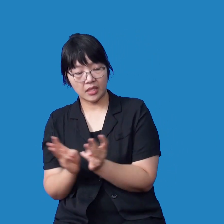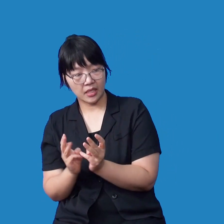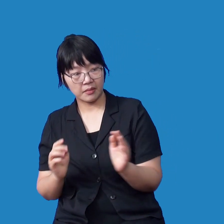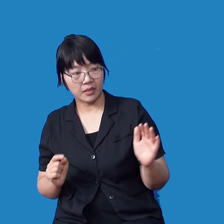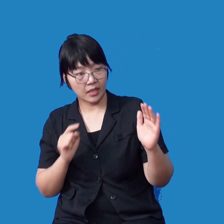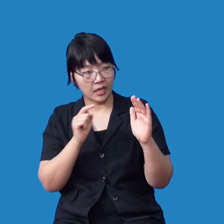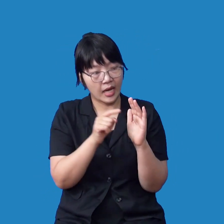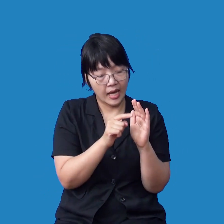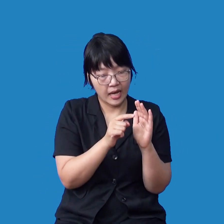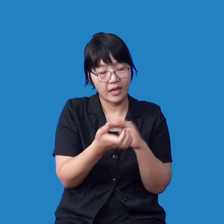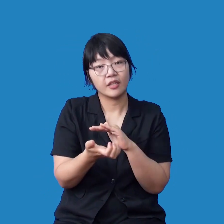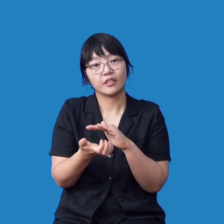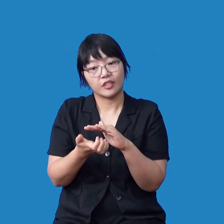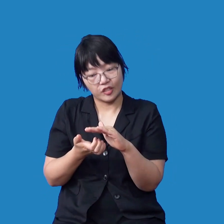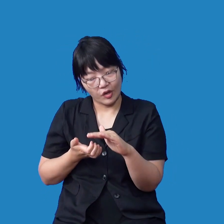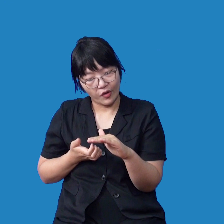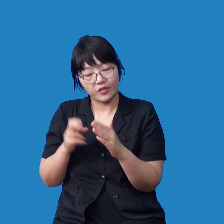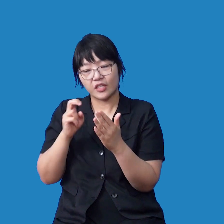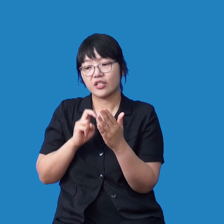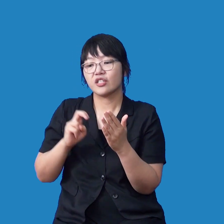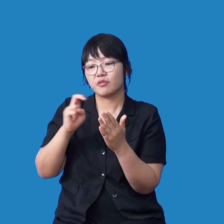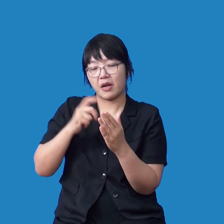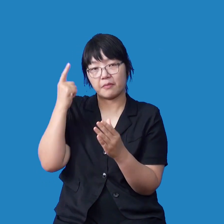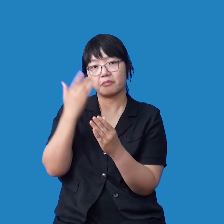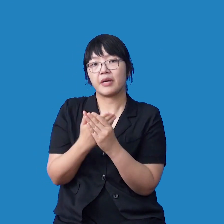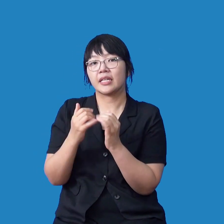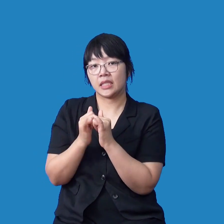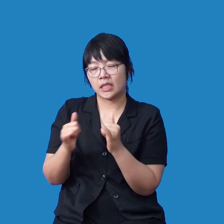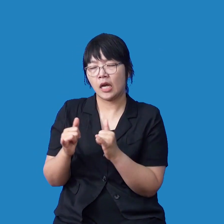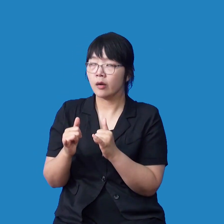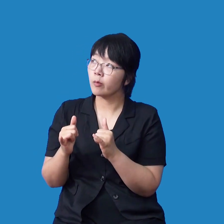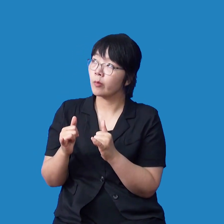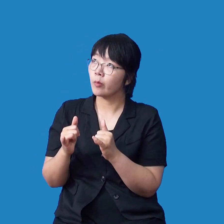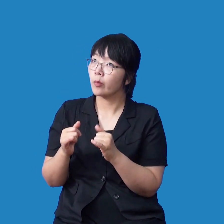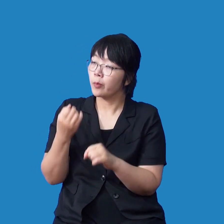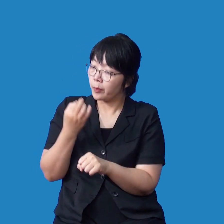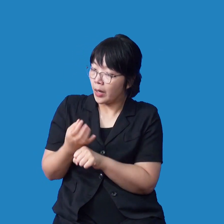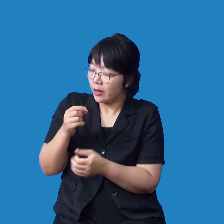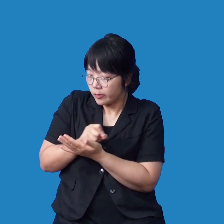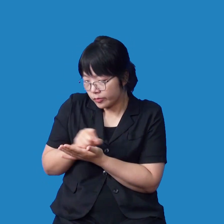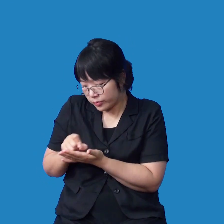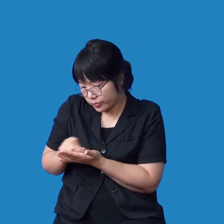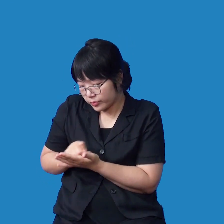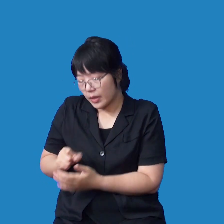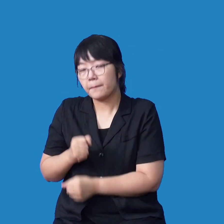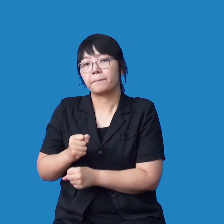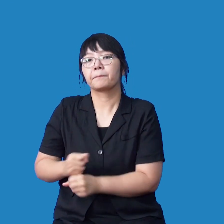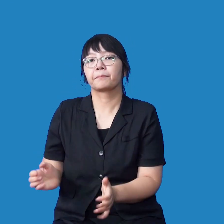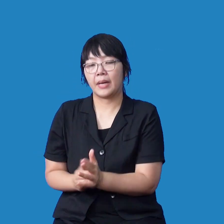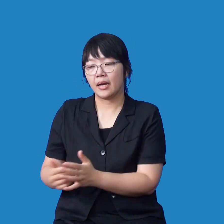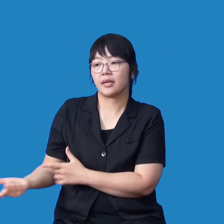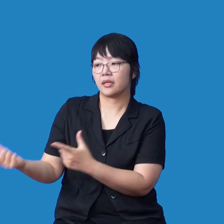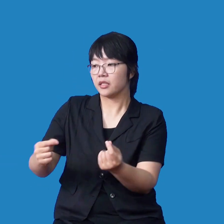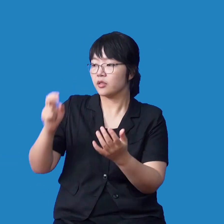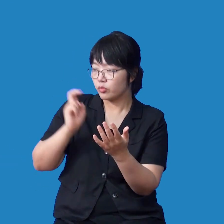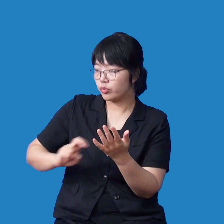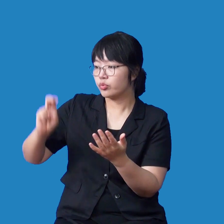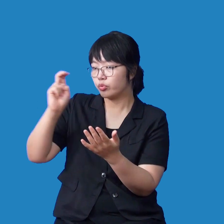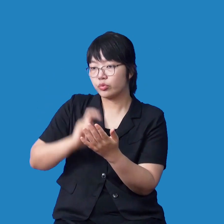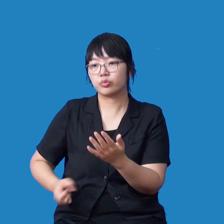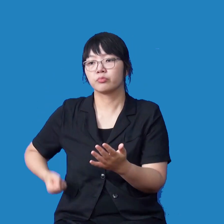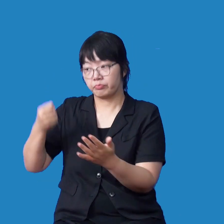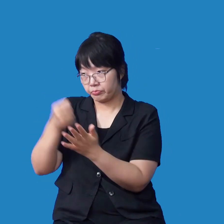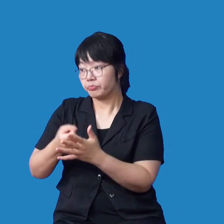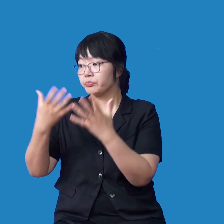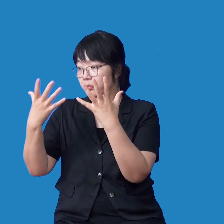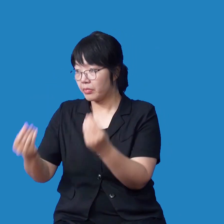전에 타우너 박사는 찬송을 하나 만듭니다. 그리고 그 찬송을 부르고 나아가자고. 그렇게